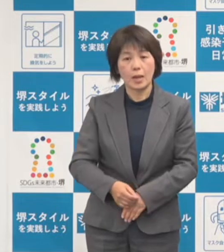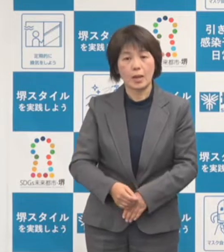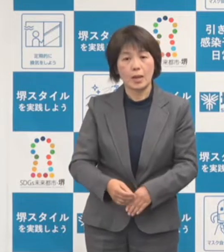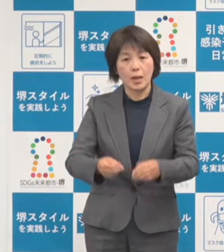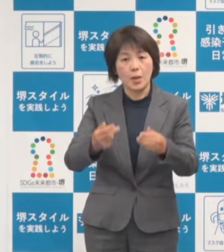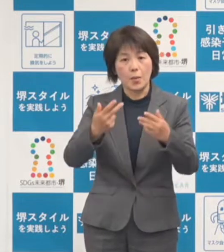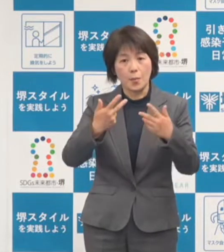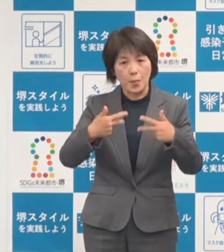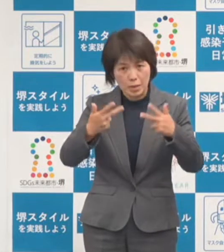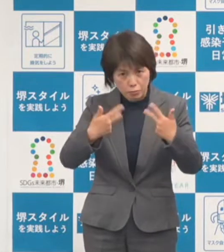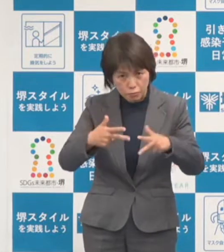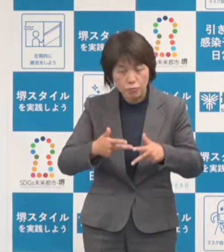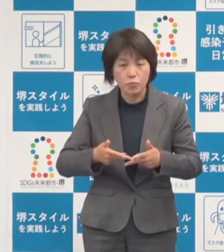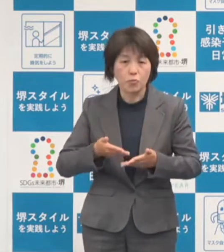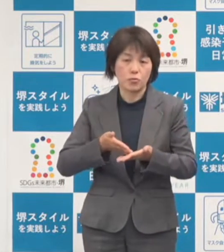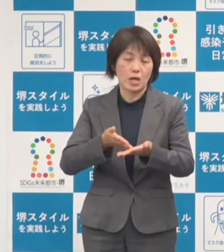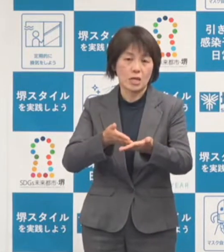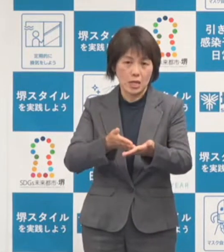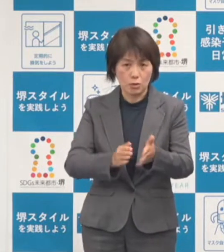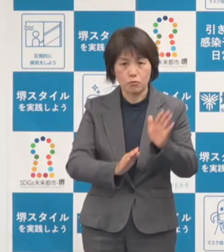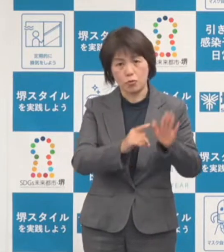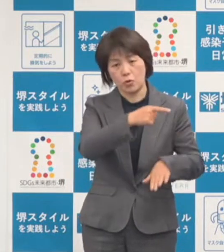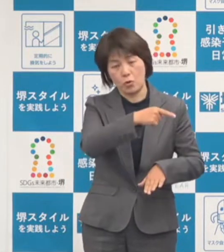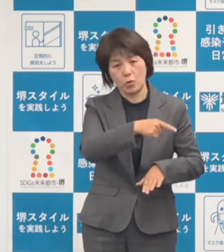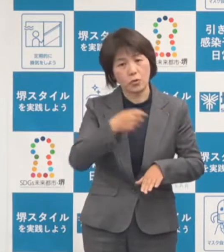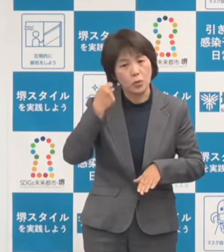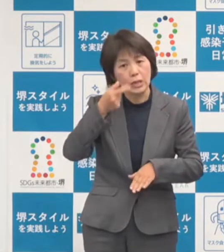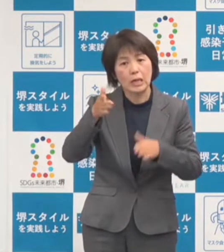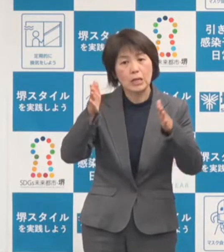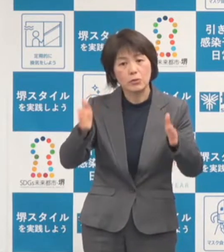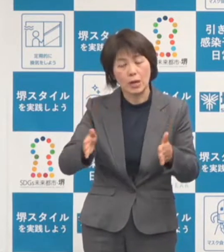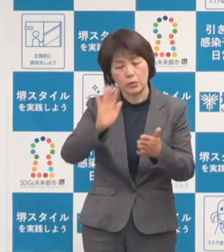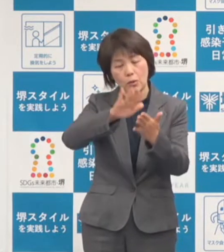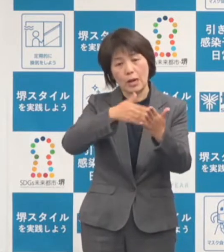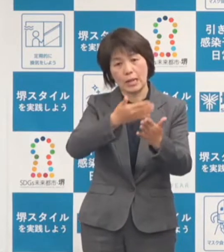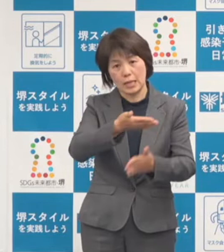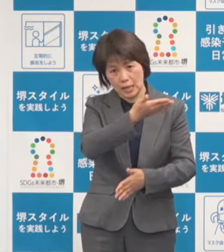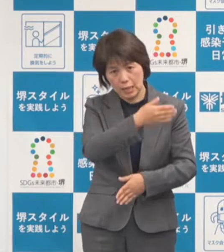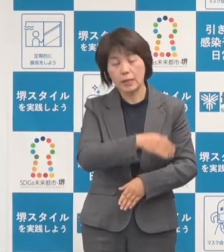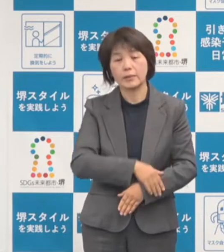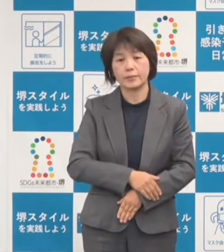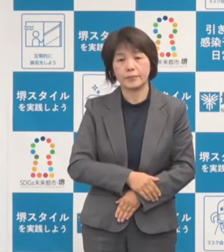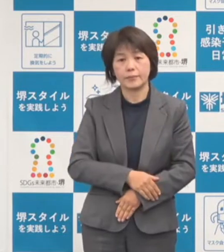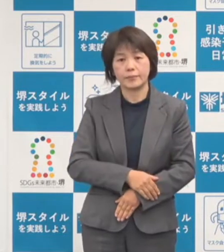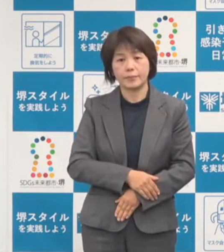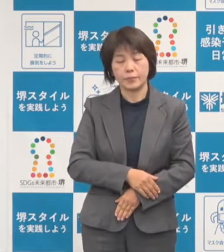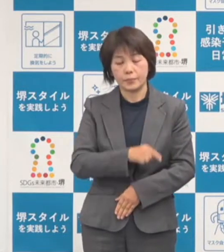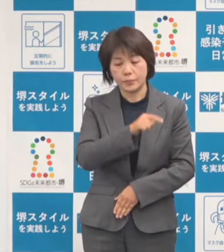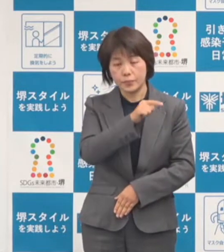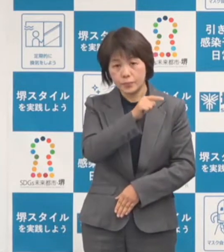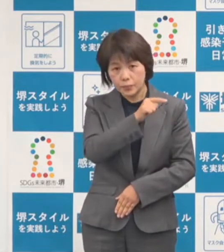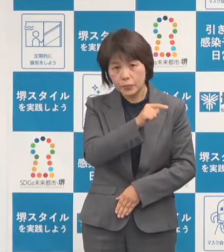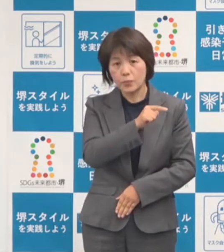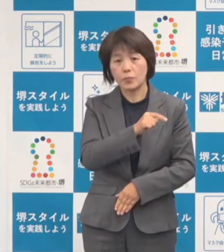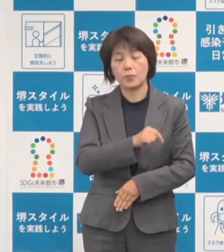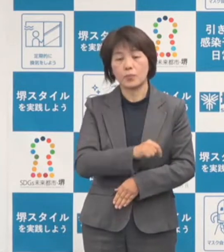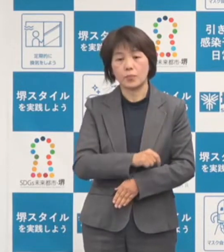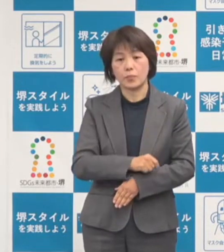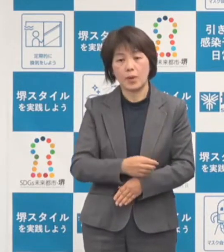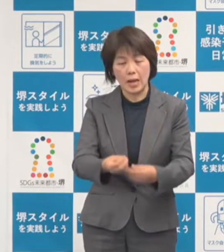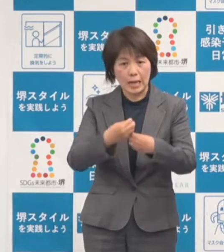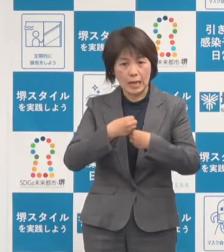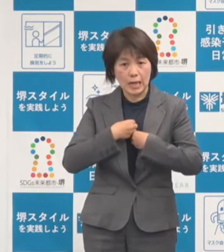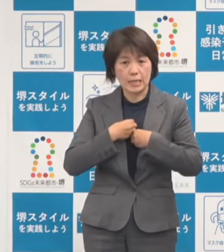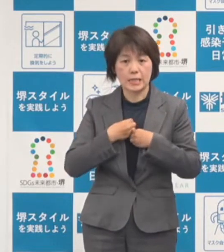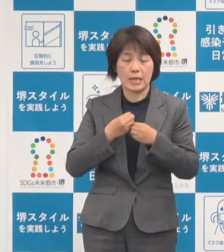毎週お伝えをしているこの状況ですが、1ヶ月間のカレンダーを示しておりまして、それぞれのこの感染